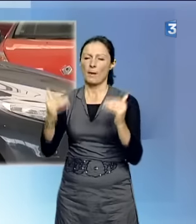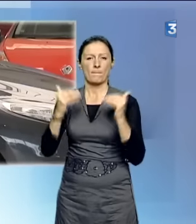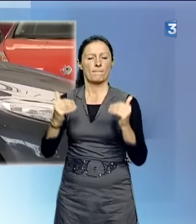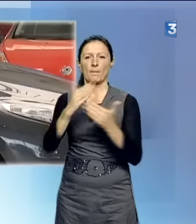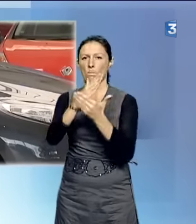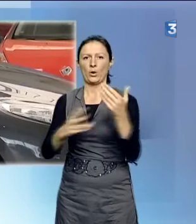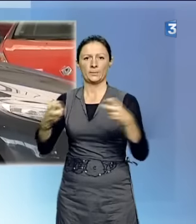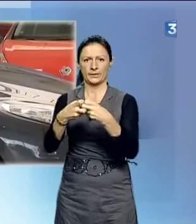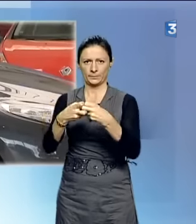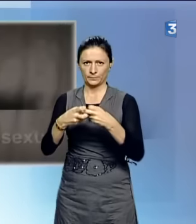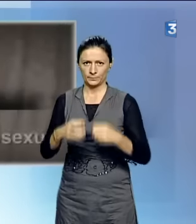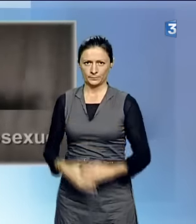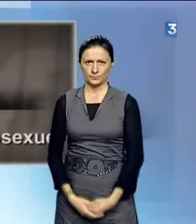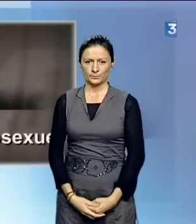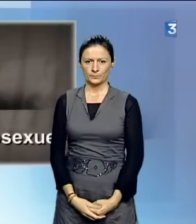réduit de moitié.